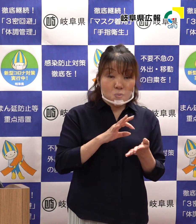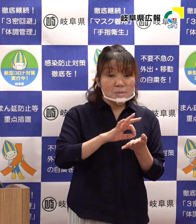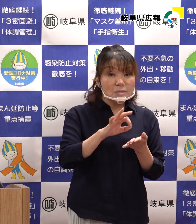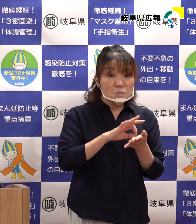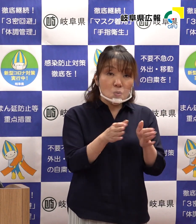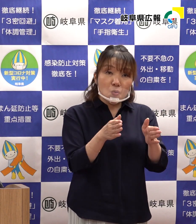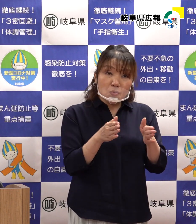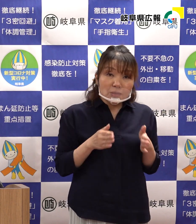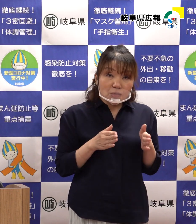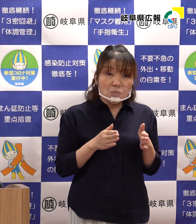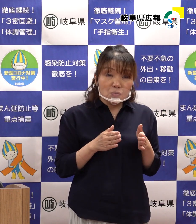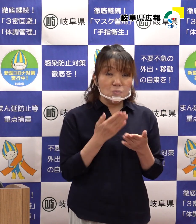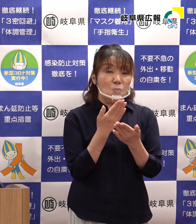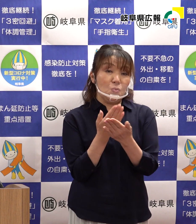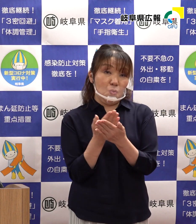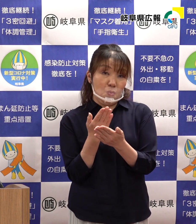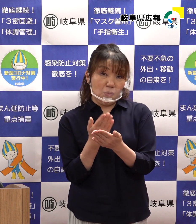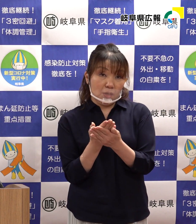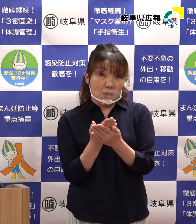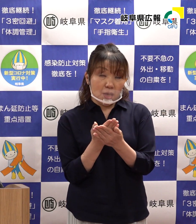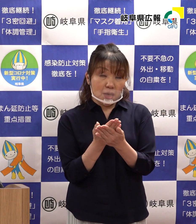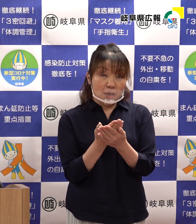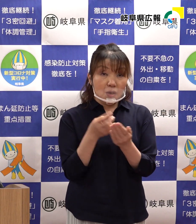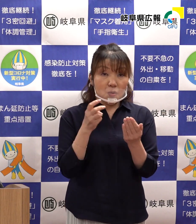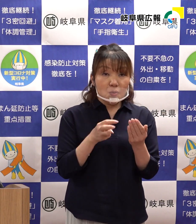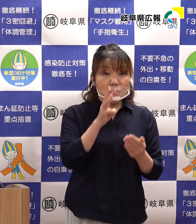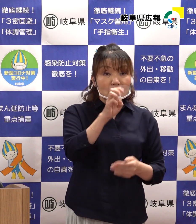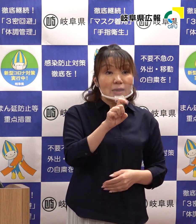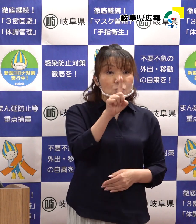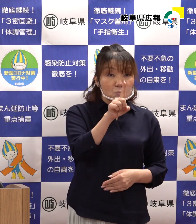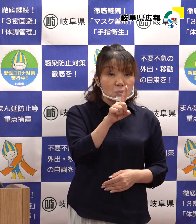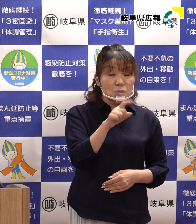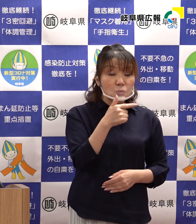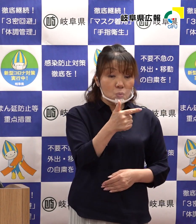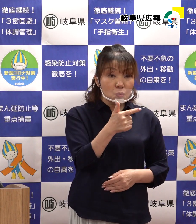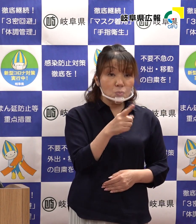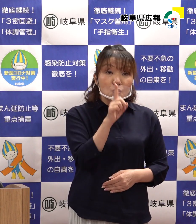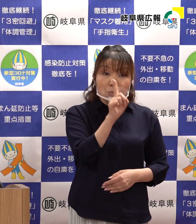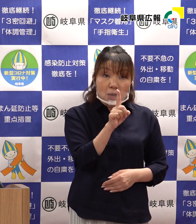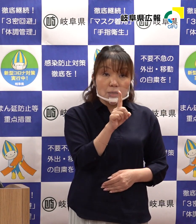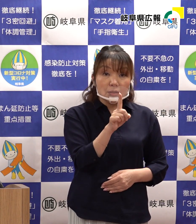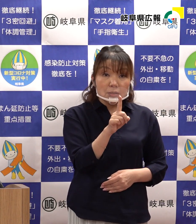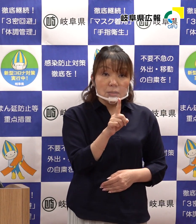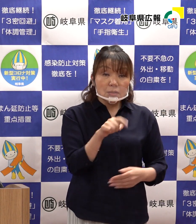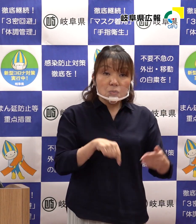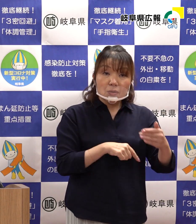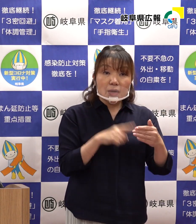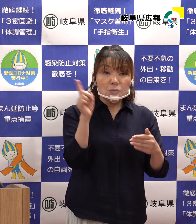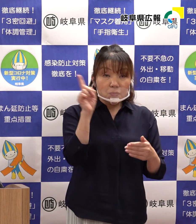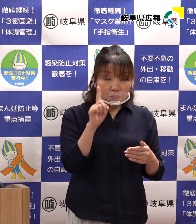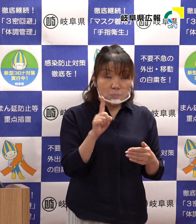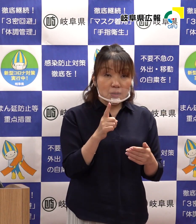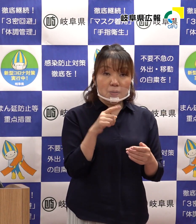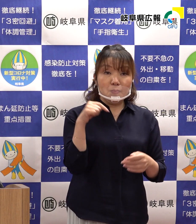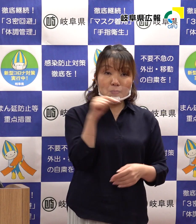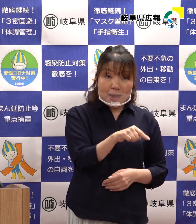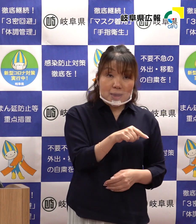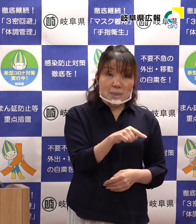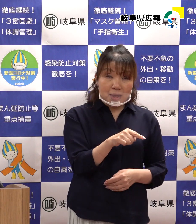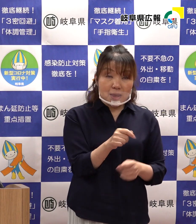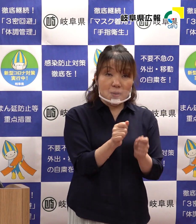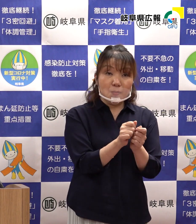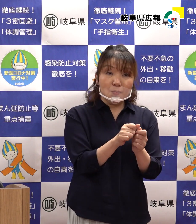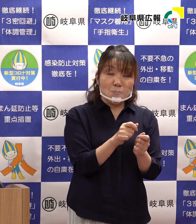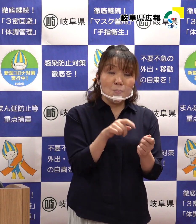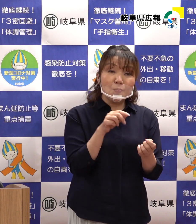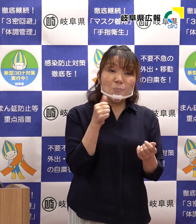ということ、この法第31条の6の第1項というのはですね、命令あり、罰則あり